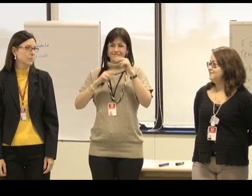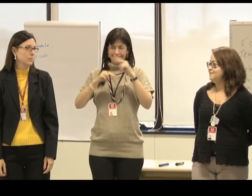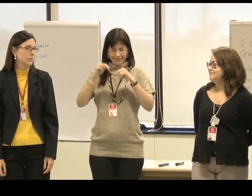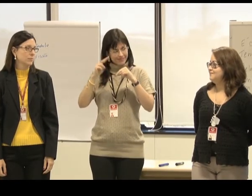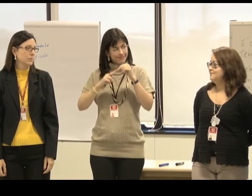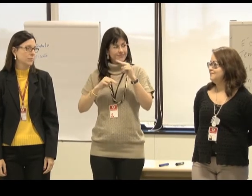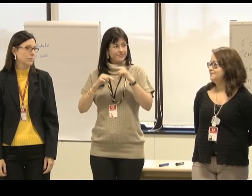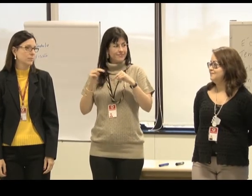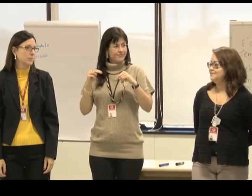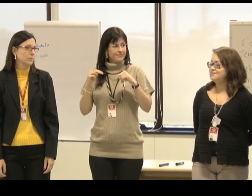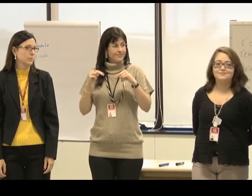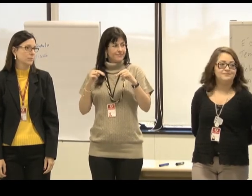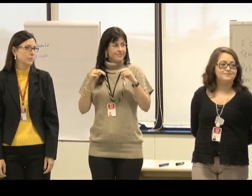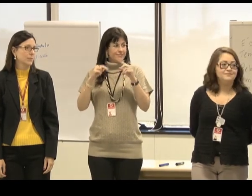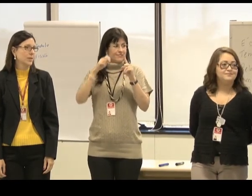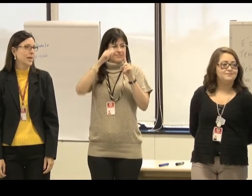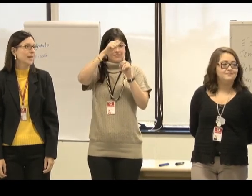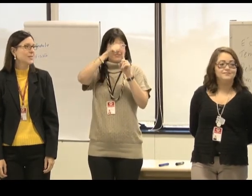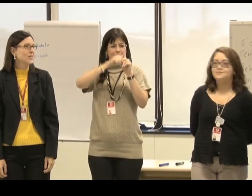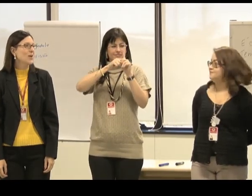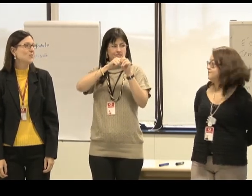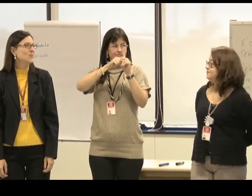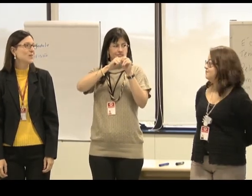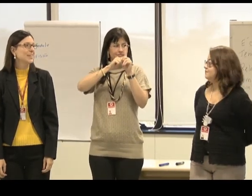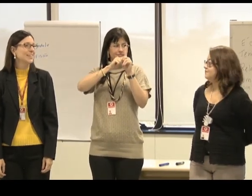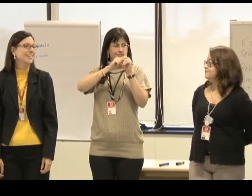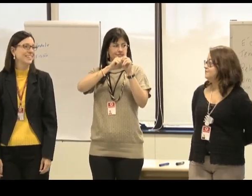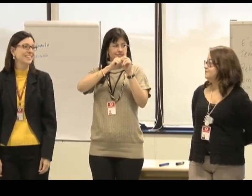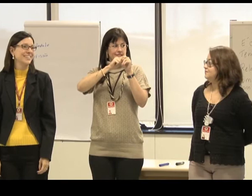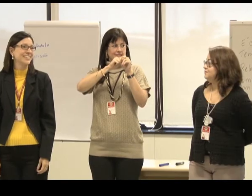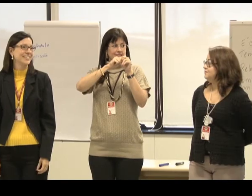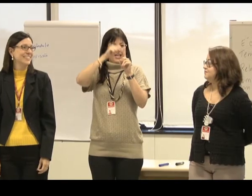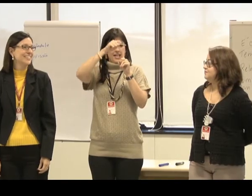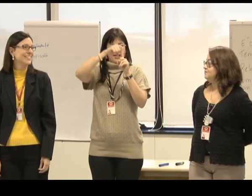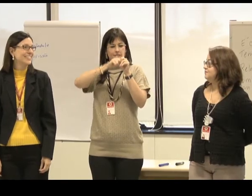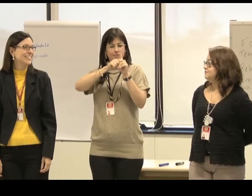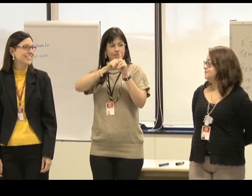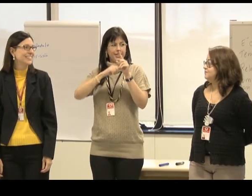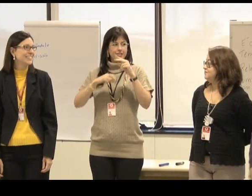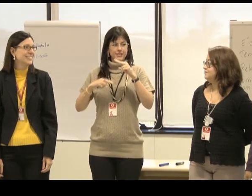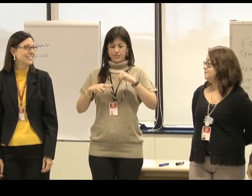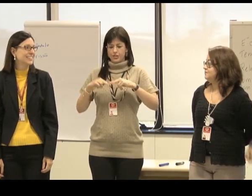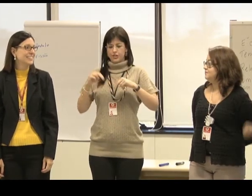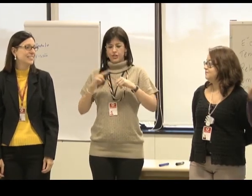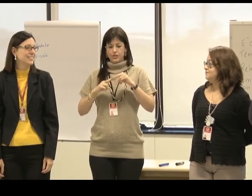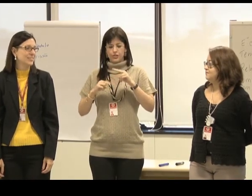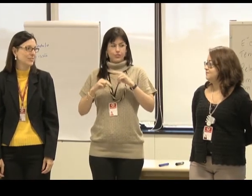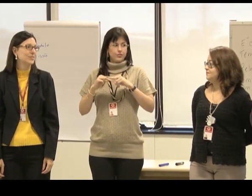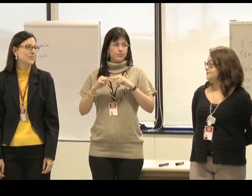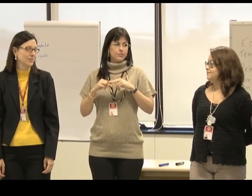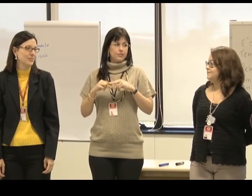Por que você desce 2 vezes o mês? Uma vez só. Mês. Ótimo. Você